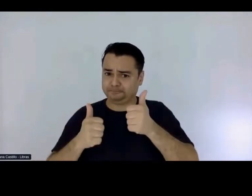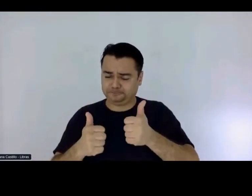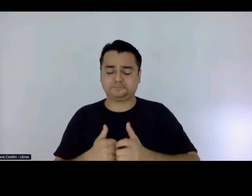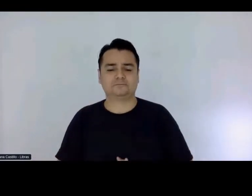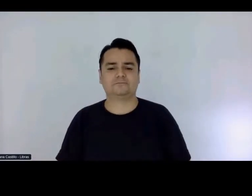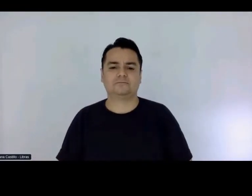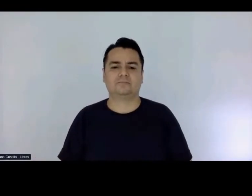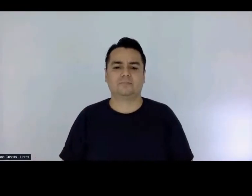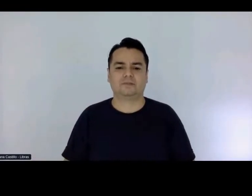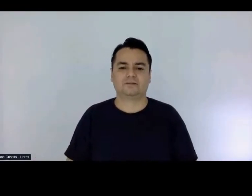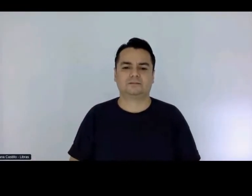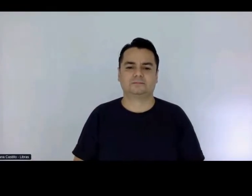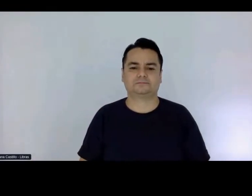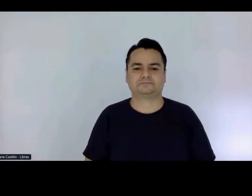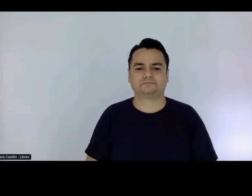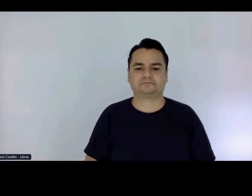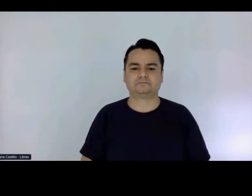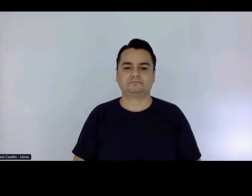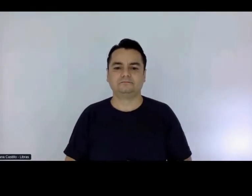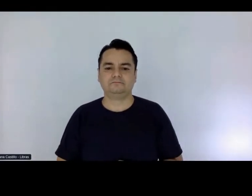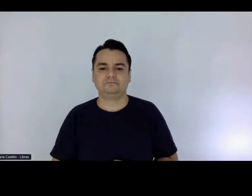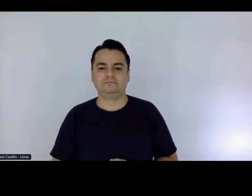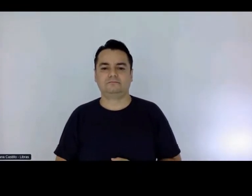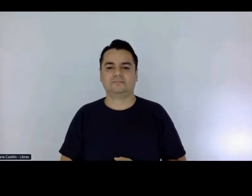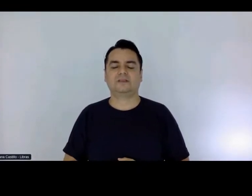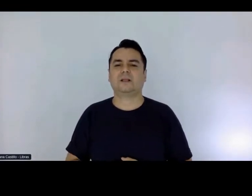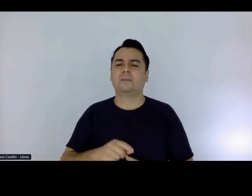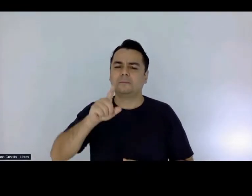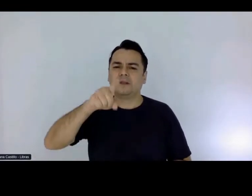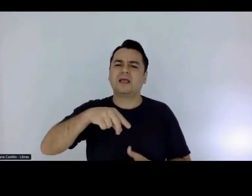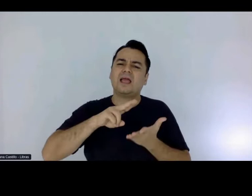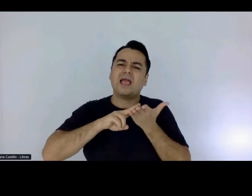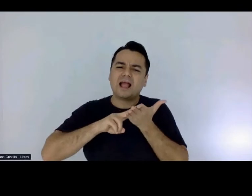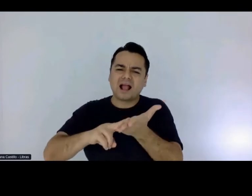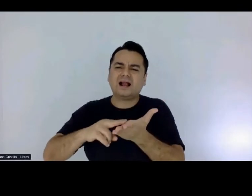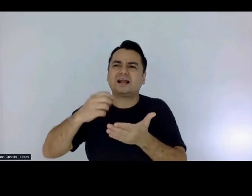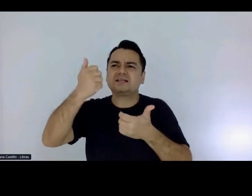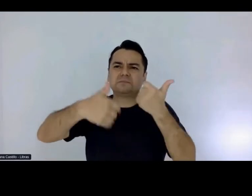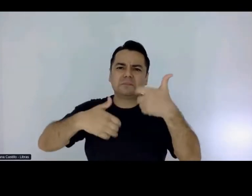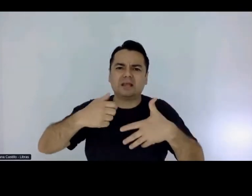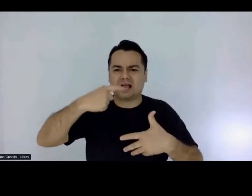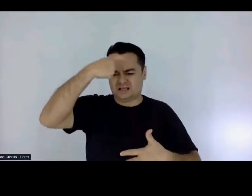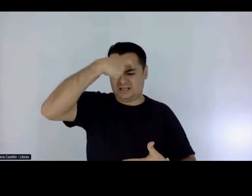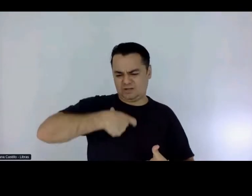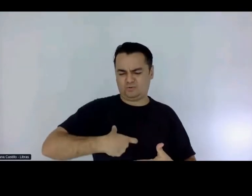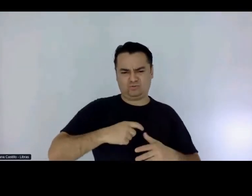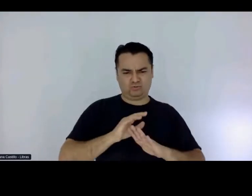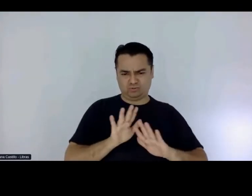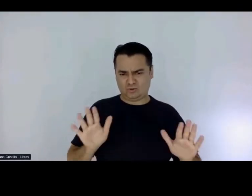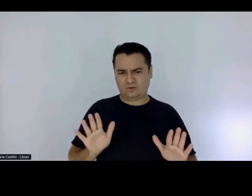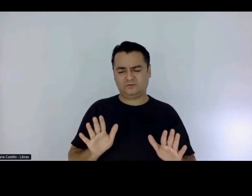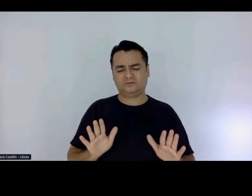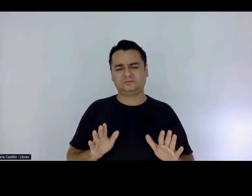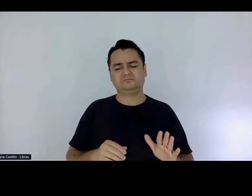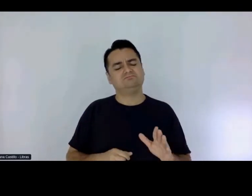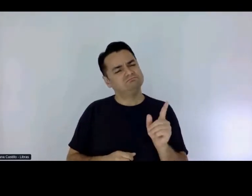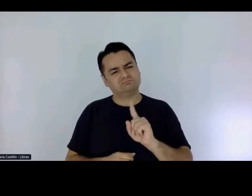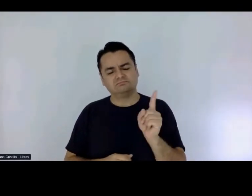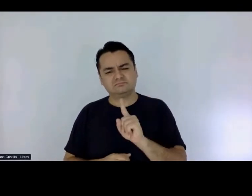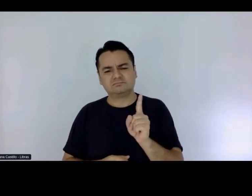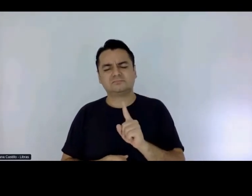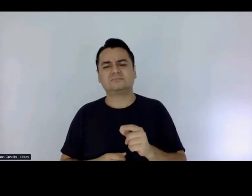Então, assim, essa é uma carta que não trata somente sobre mim, é uma carta, assim, que